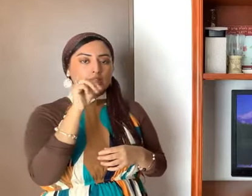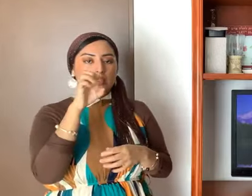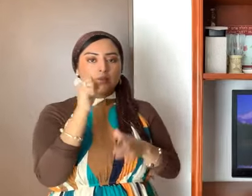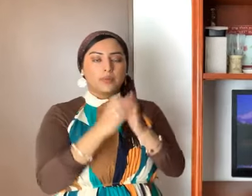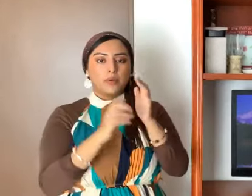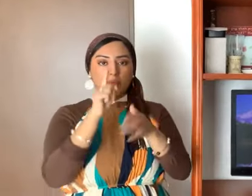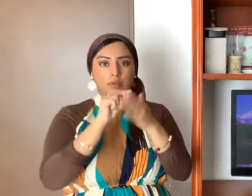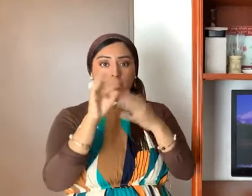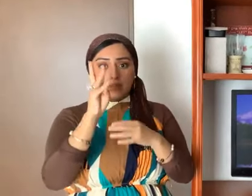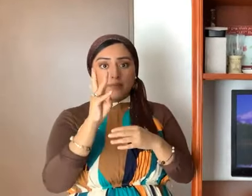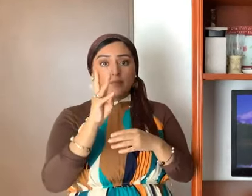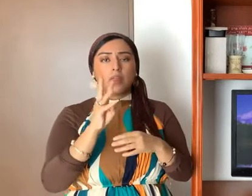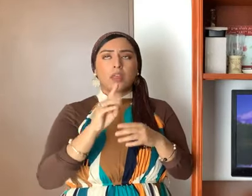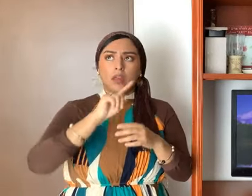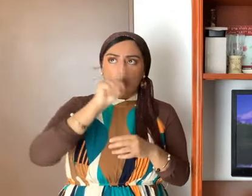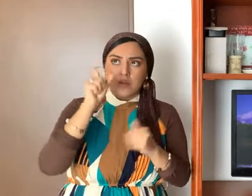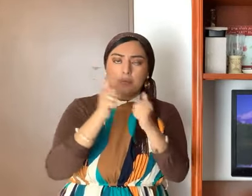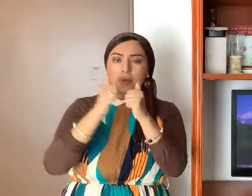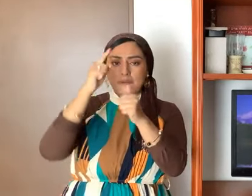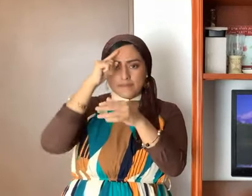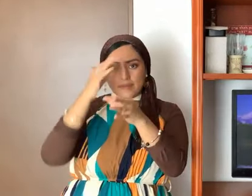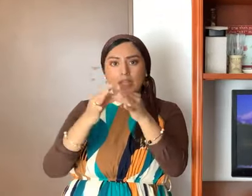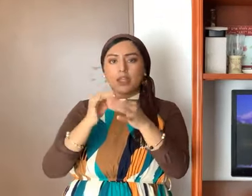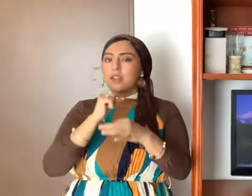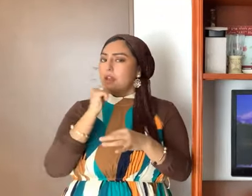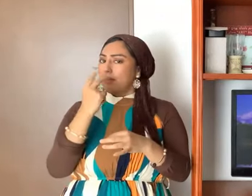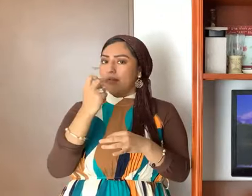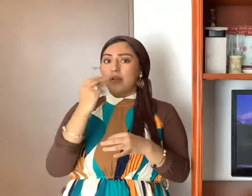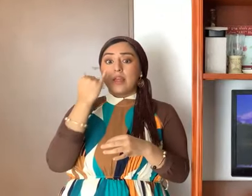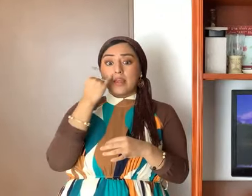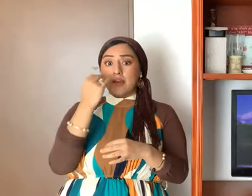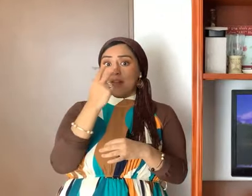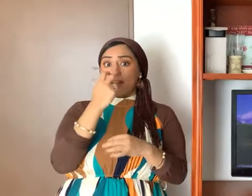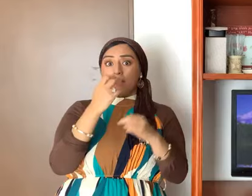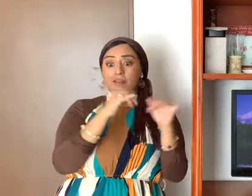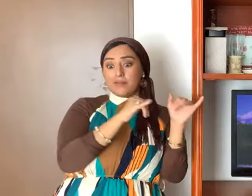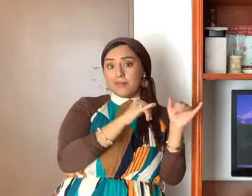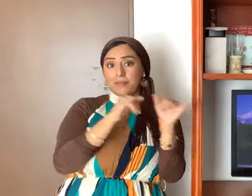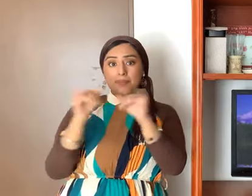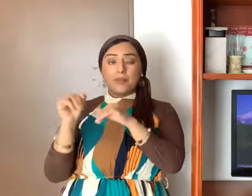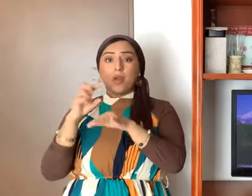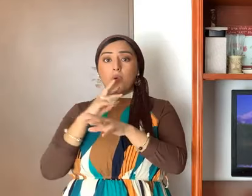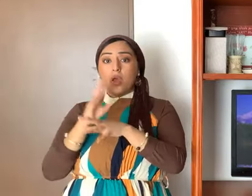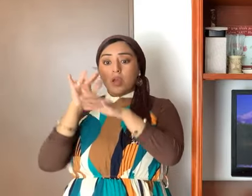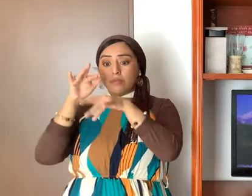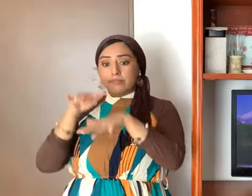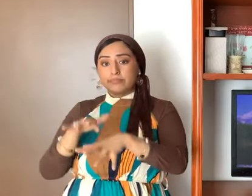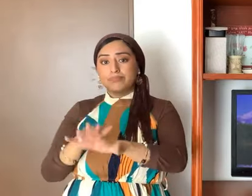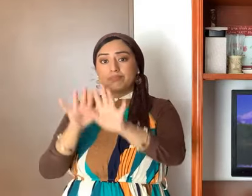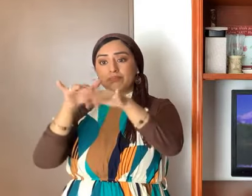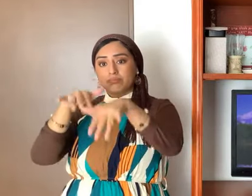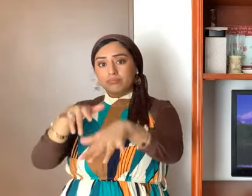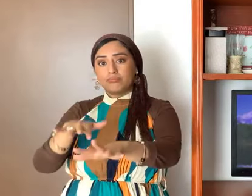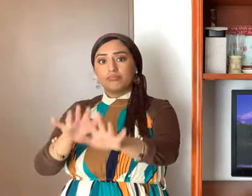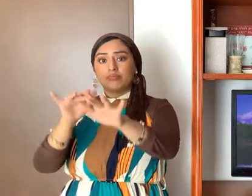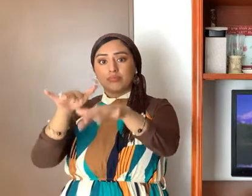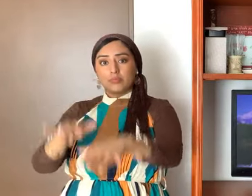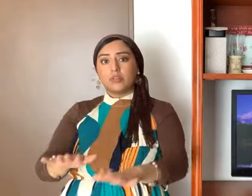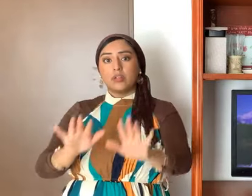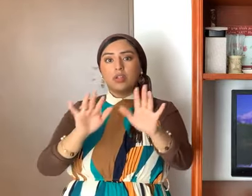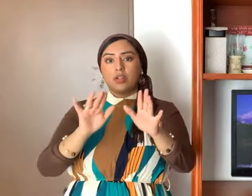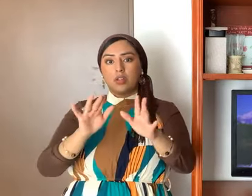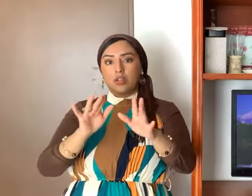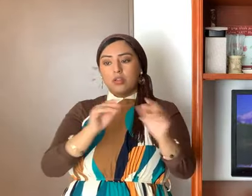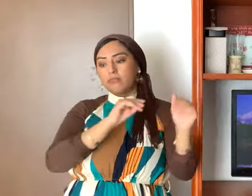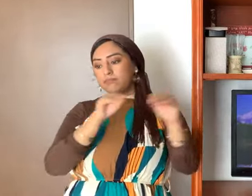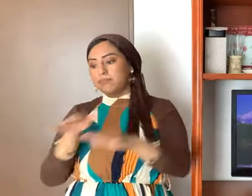voy para allá, dice, pero pida con fe, no dudando nada, porque el que duda es semejante a la onda del mar que es arrastrada por el viento y echada